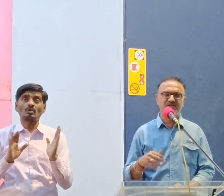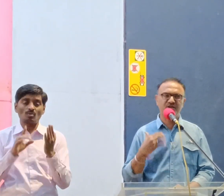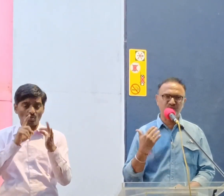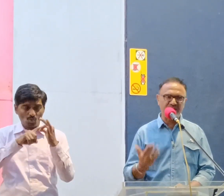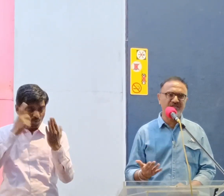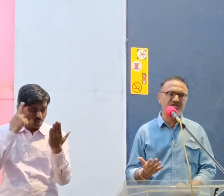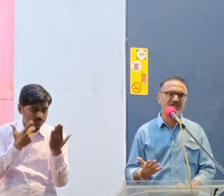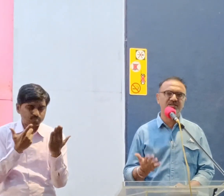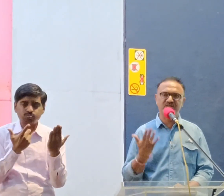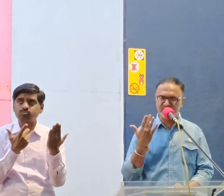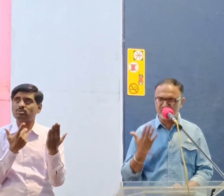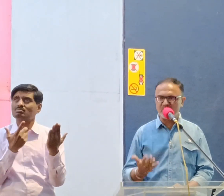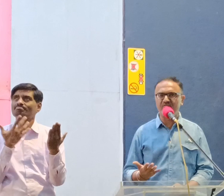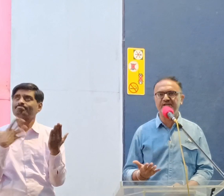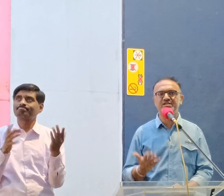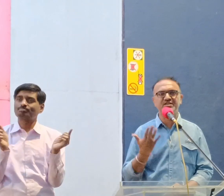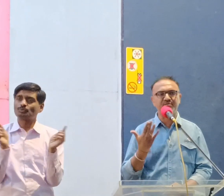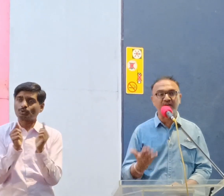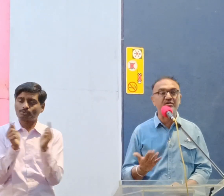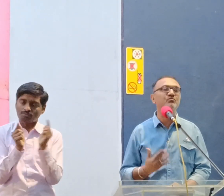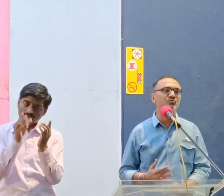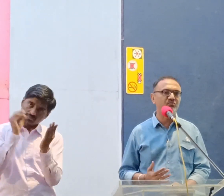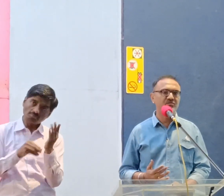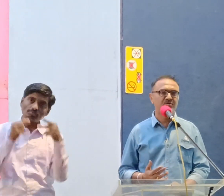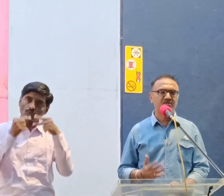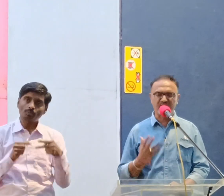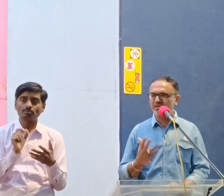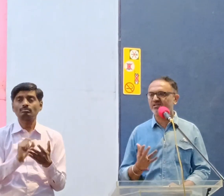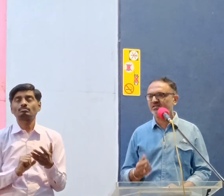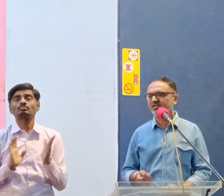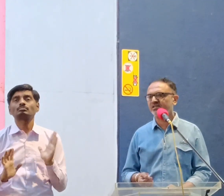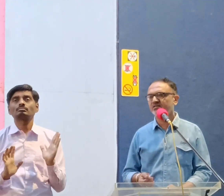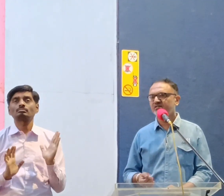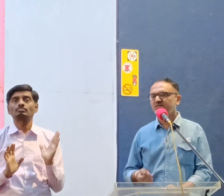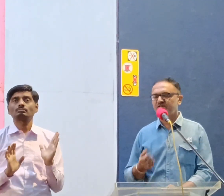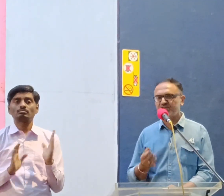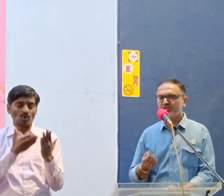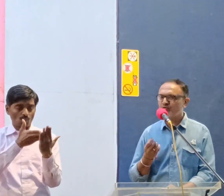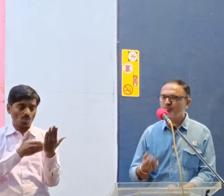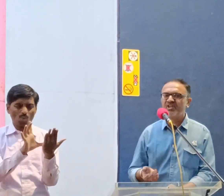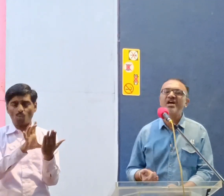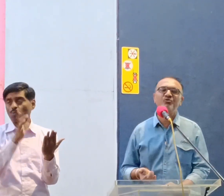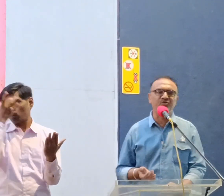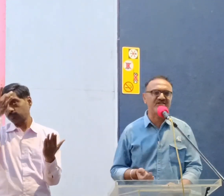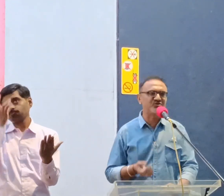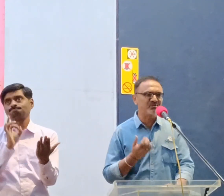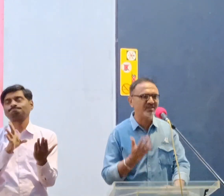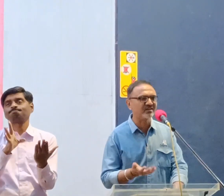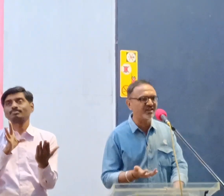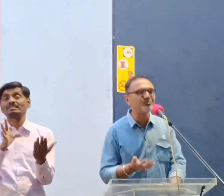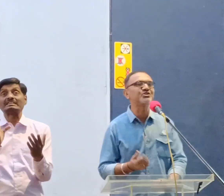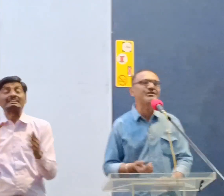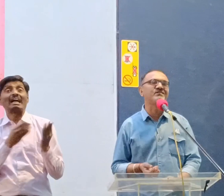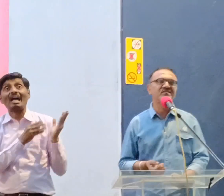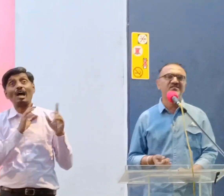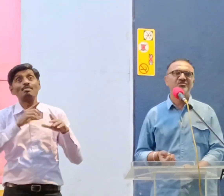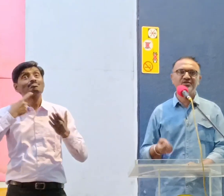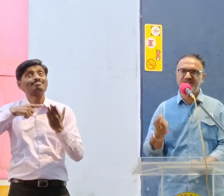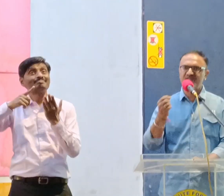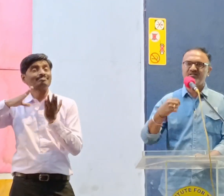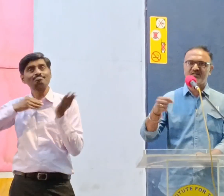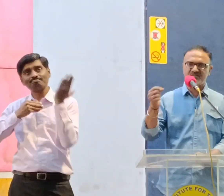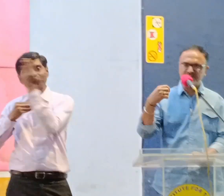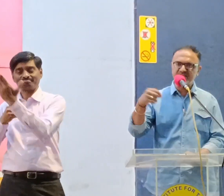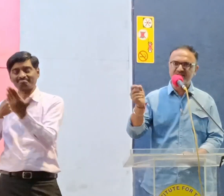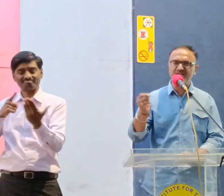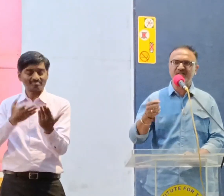છતાં જેટલું યાદ છે, જેટલું આવડે છે એમાં લખવું. સામાન્ય રીતે શિક્ષકો ખૂબ દયાળુ હોય છે, જો એમણે લખેલું હશે તો